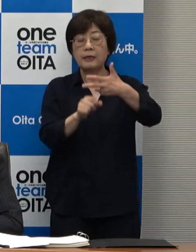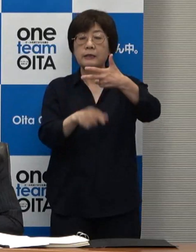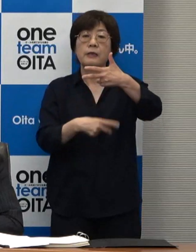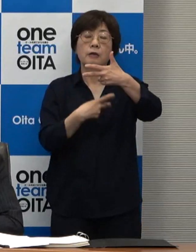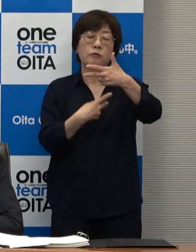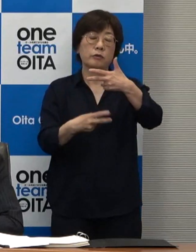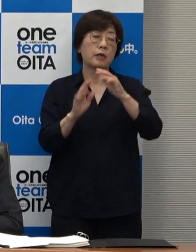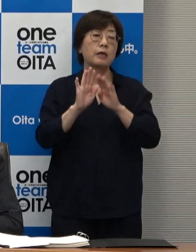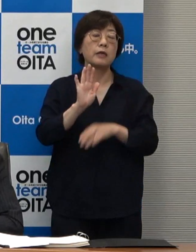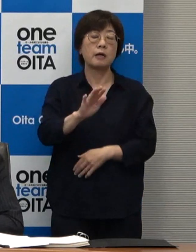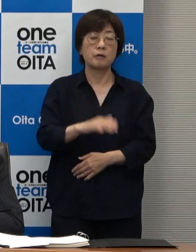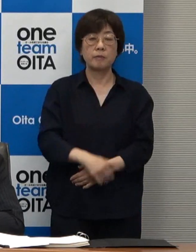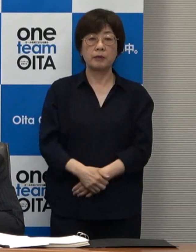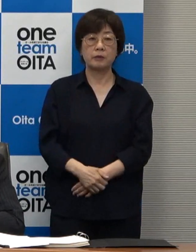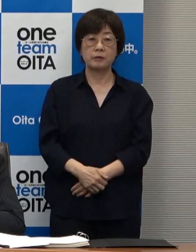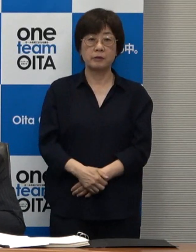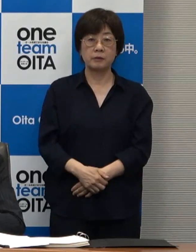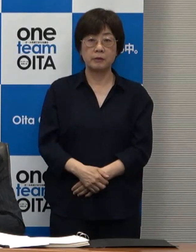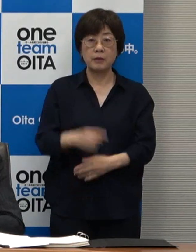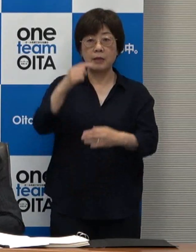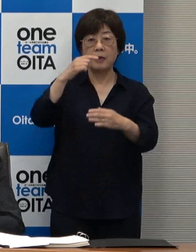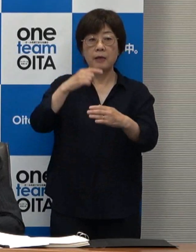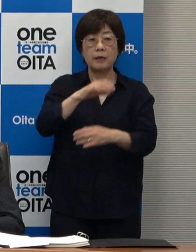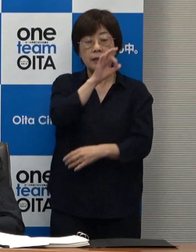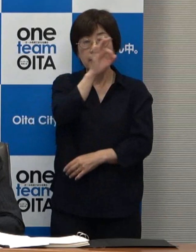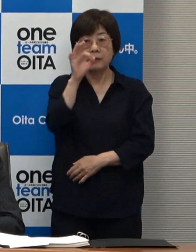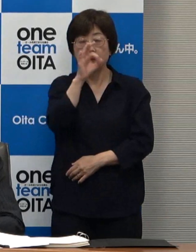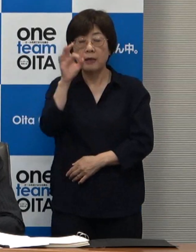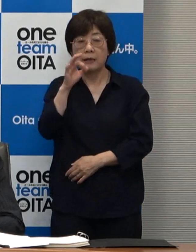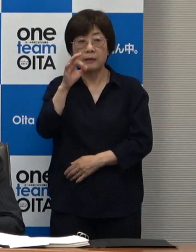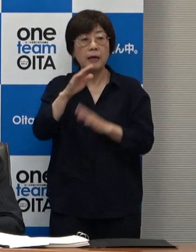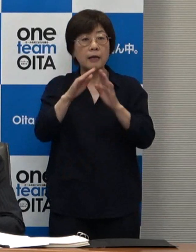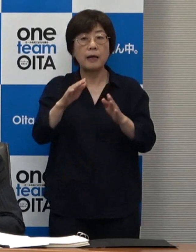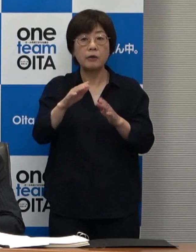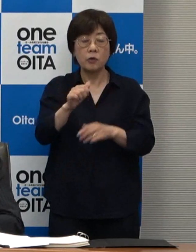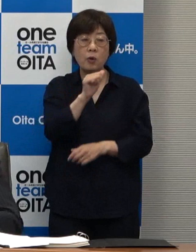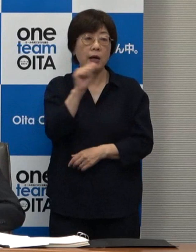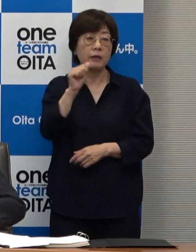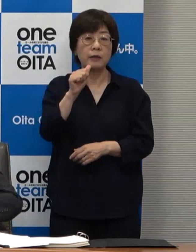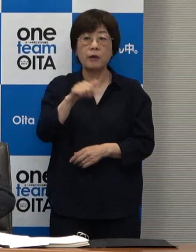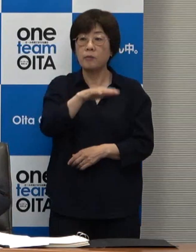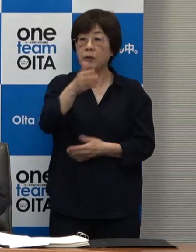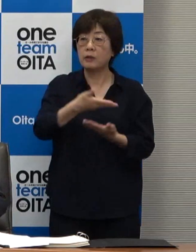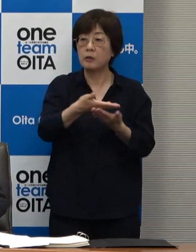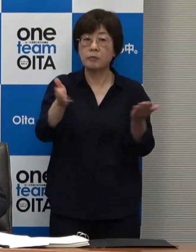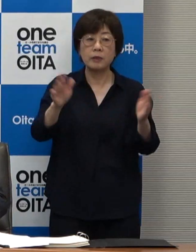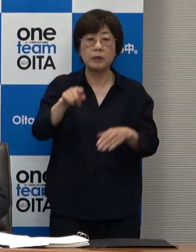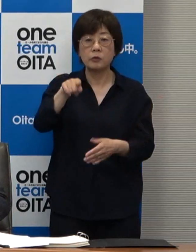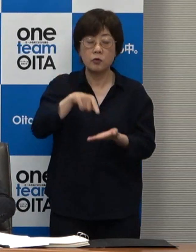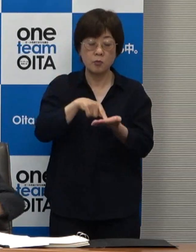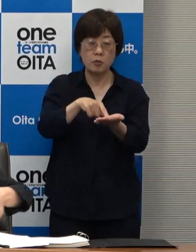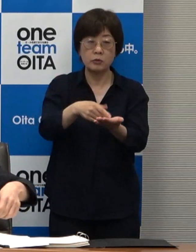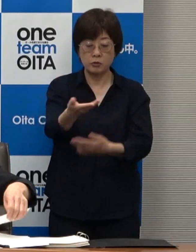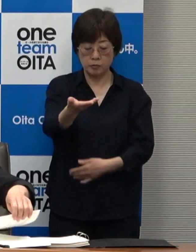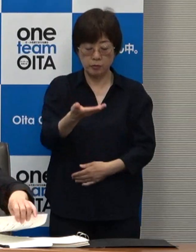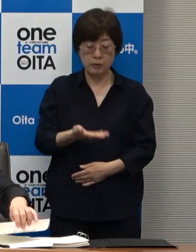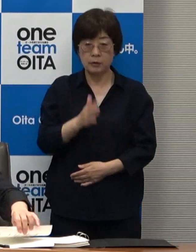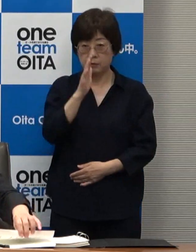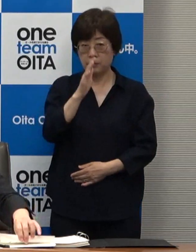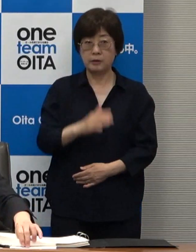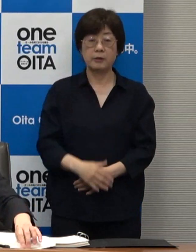内覧会のご案内が手元にあると思いますから、 その申込書を提出してください